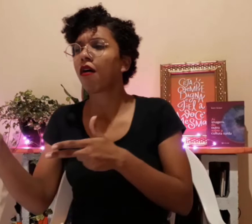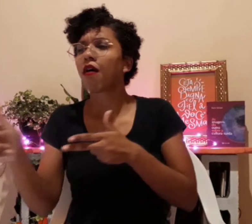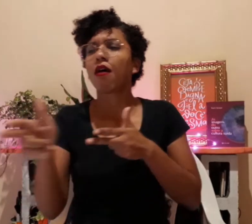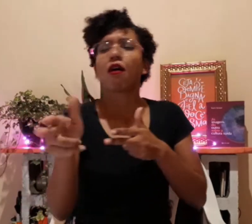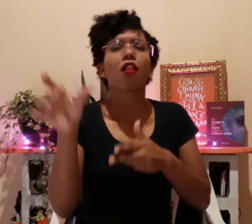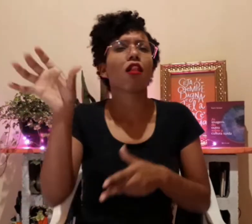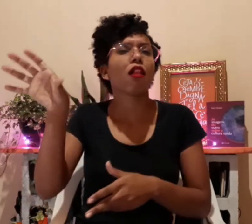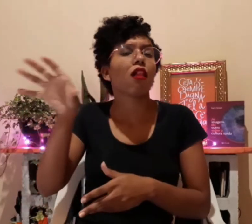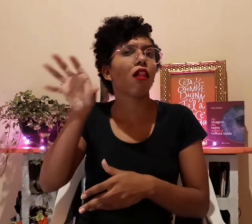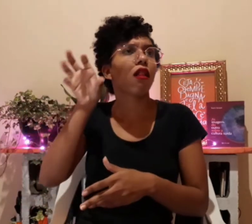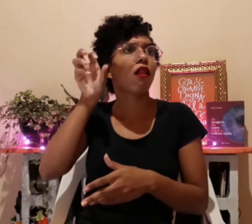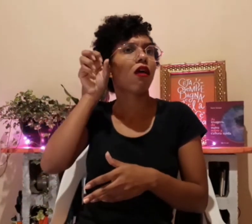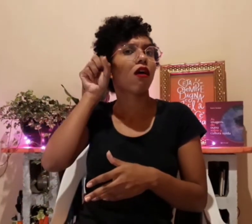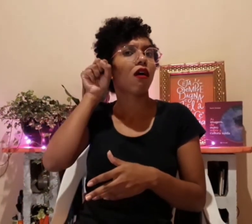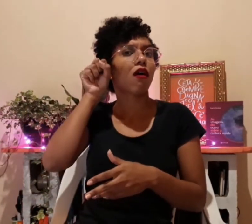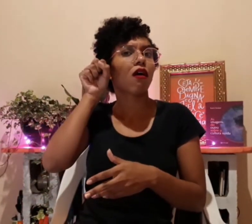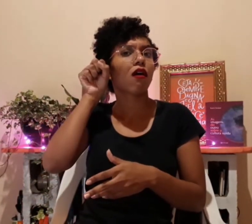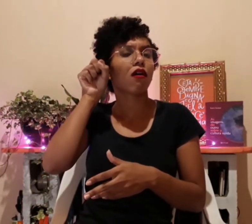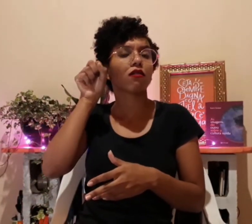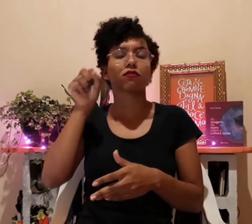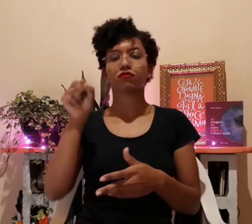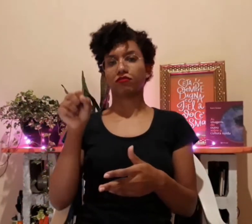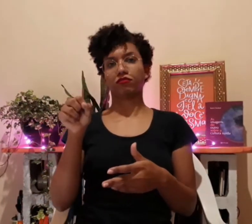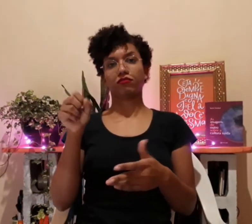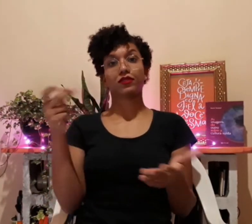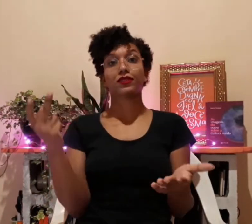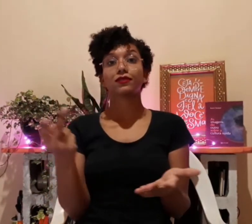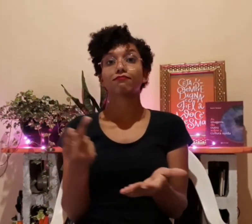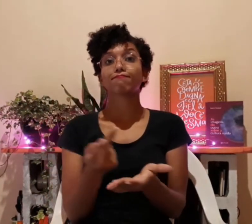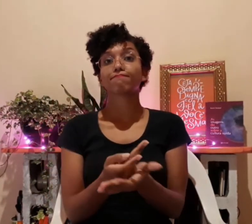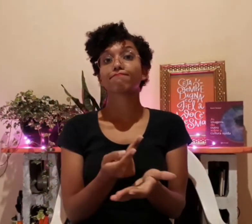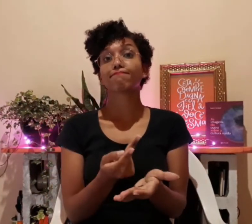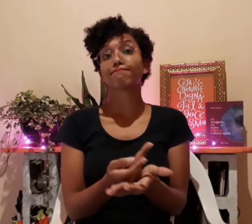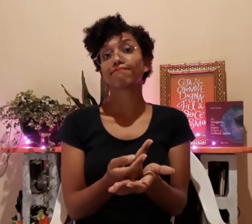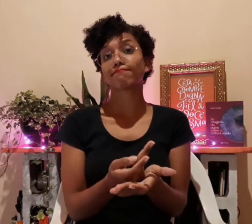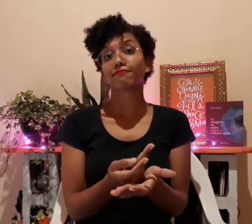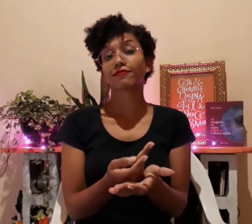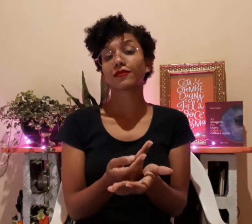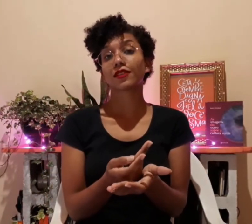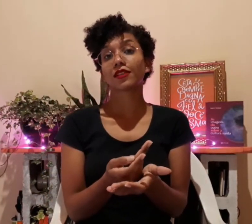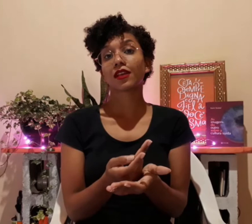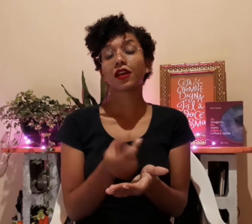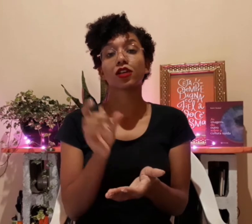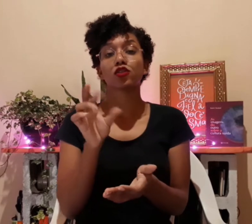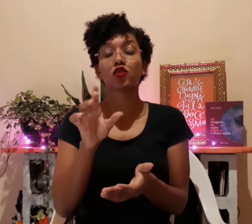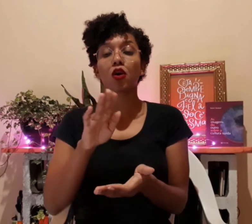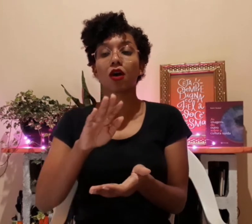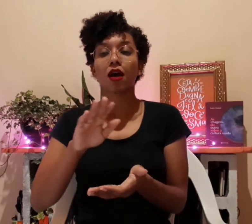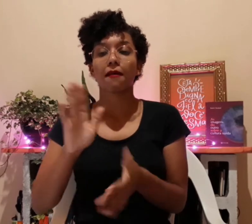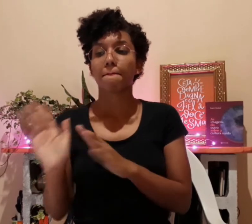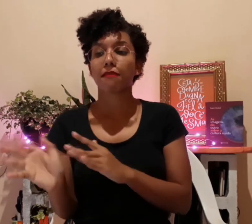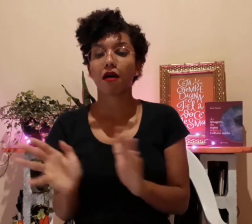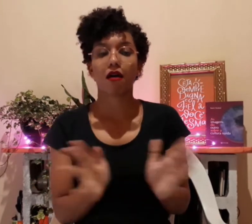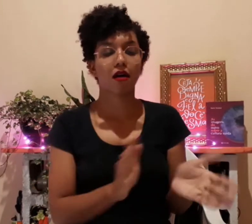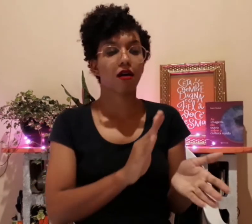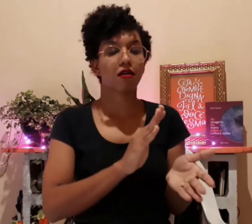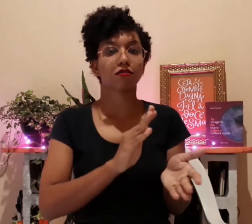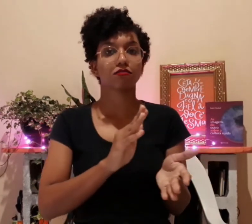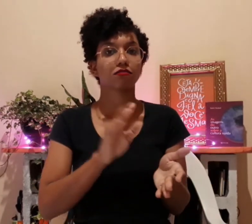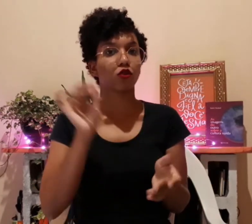caçador poderia ouvir dentro dessa perspectiva? Não, estaria errado, né? Se fosse uma